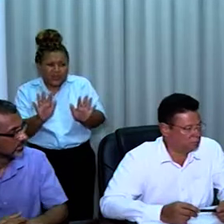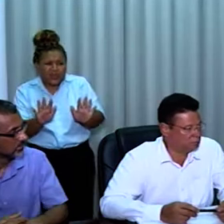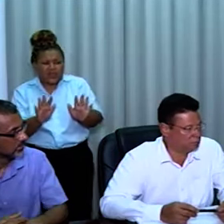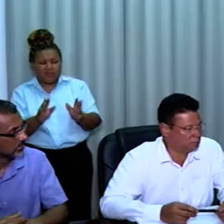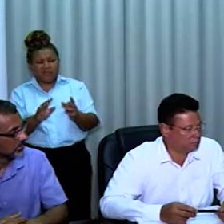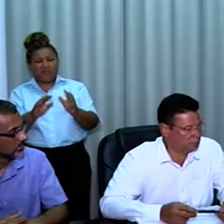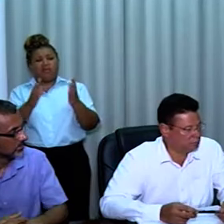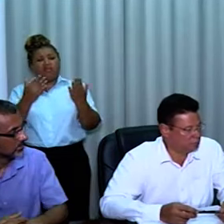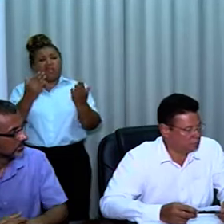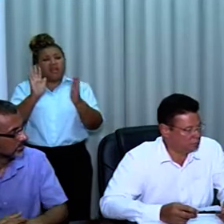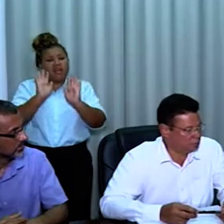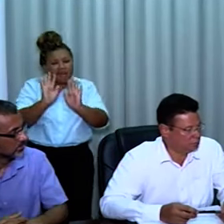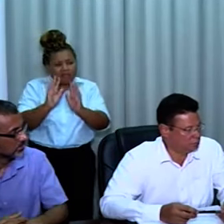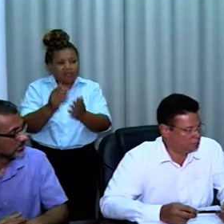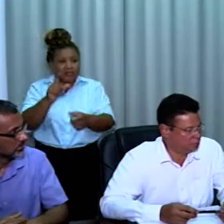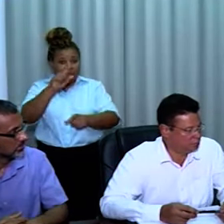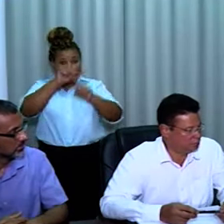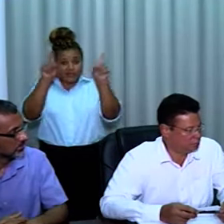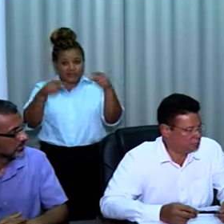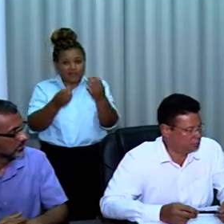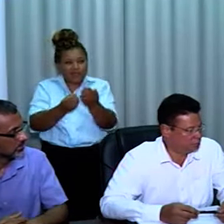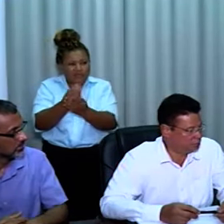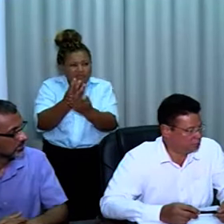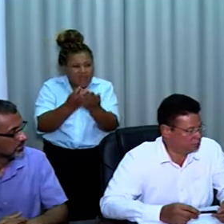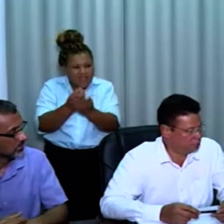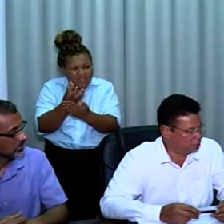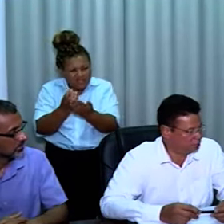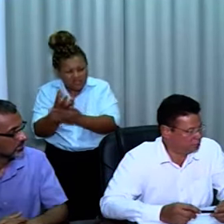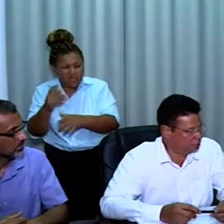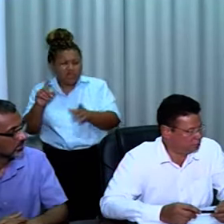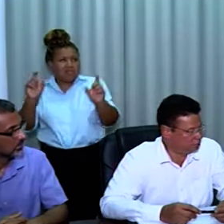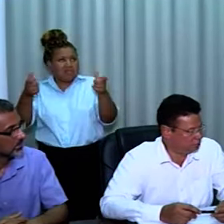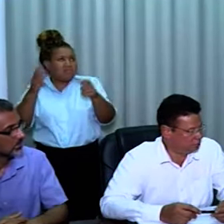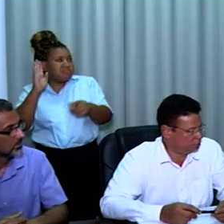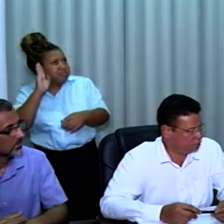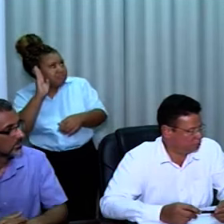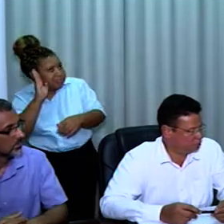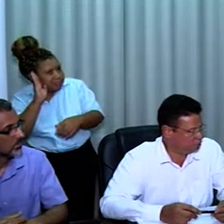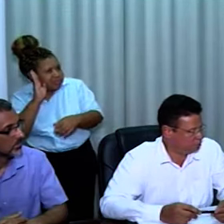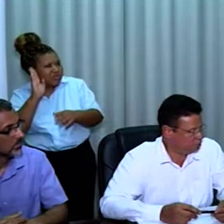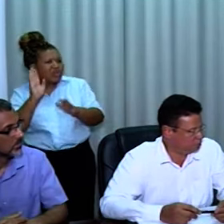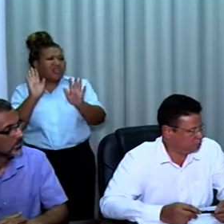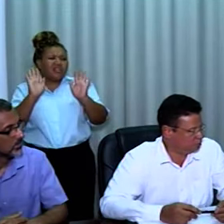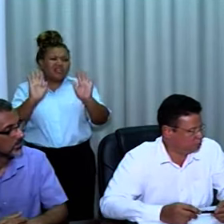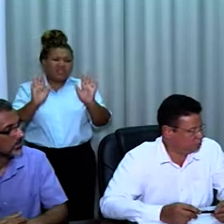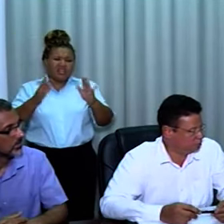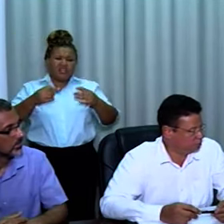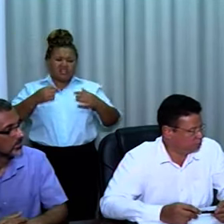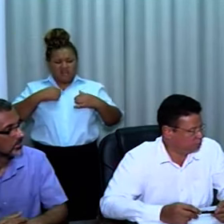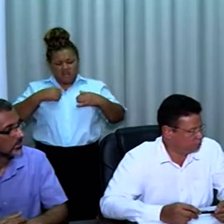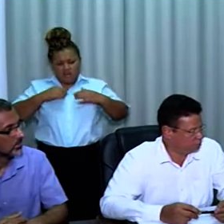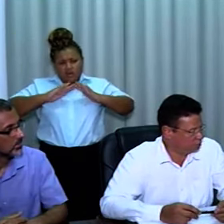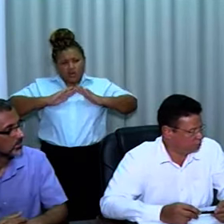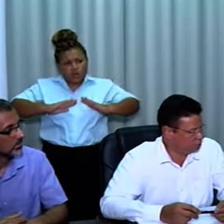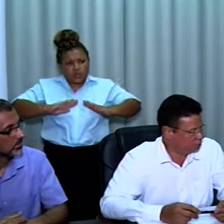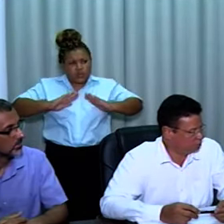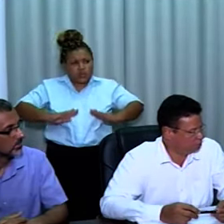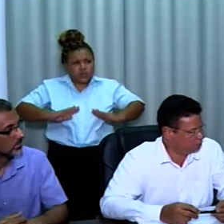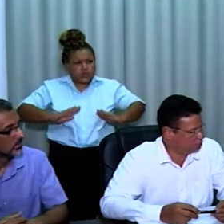conseil, écoute radio, écoute télévision, suivre conseil qui peut donner et ça y a fait nous aller un peu plus bien. Mais c'est non ça,